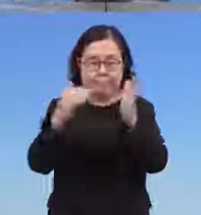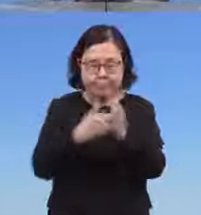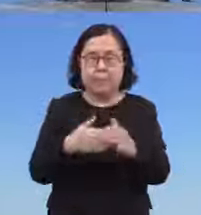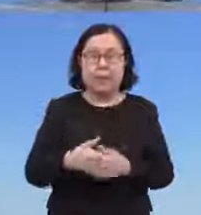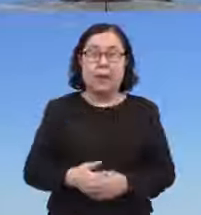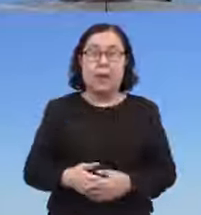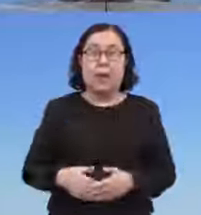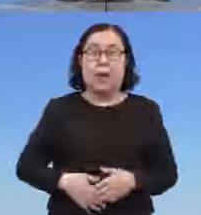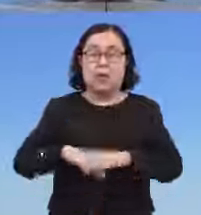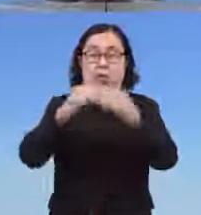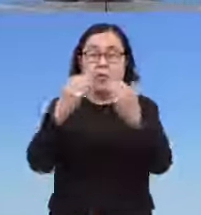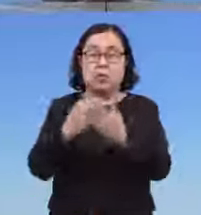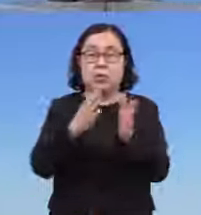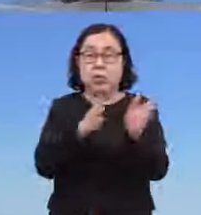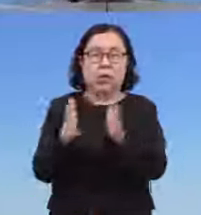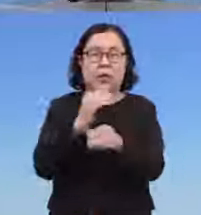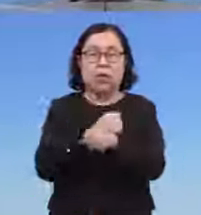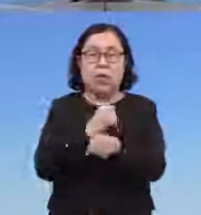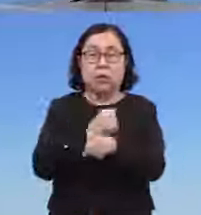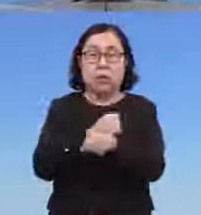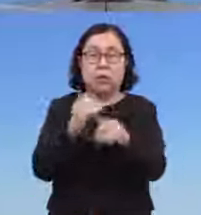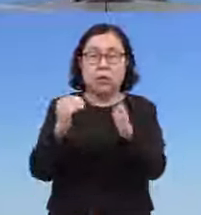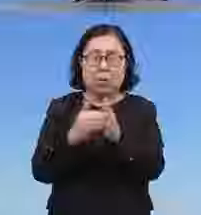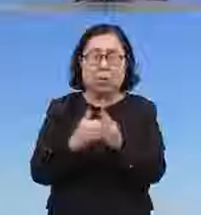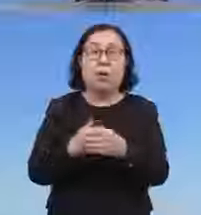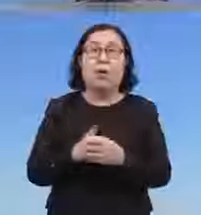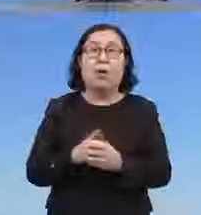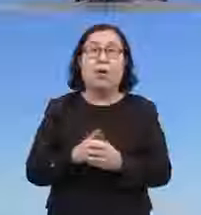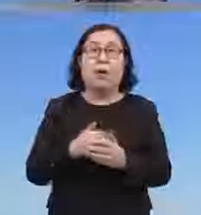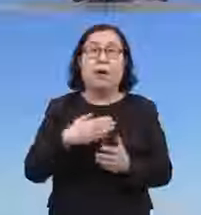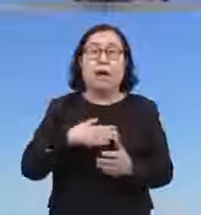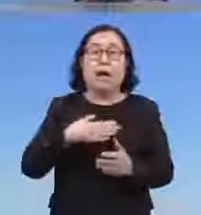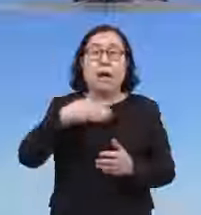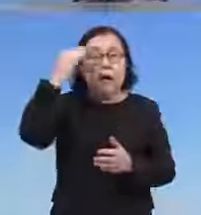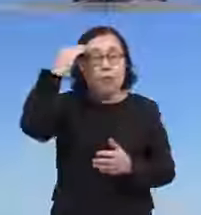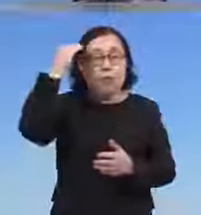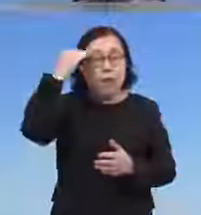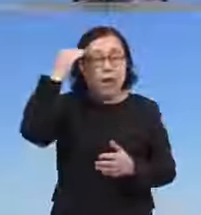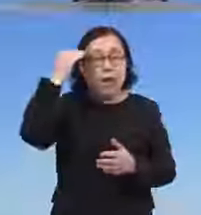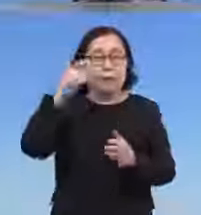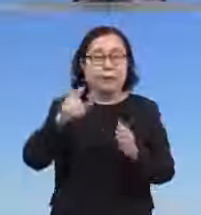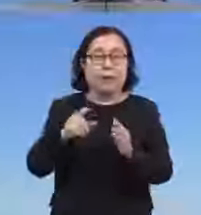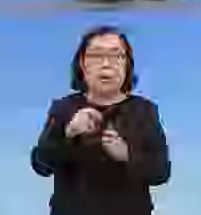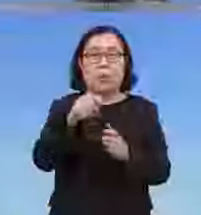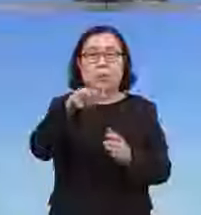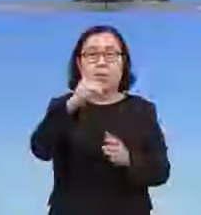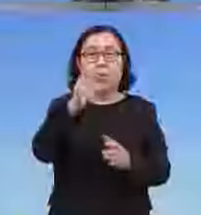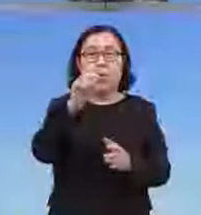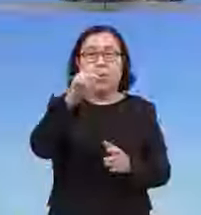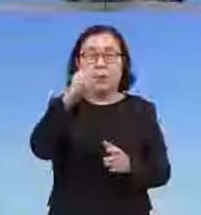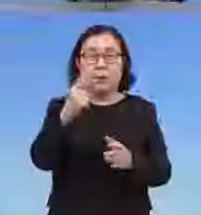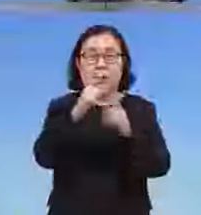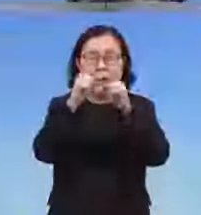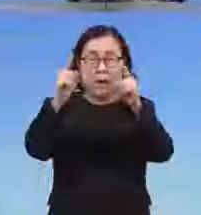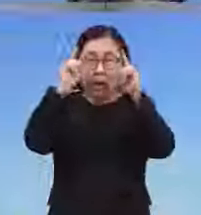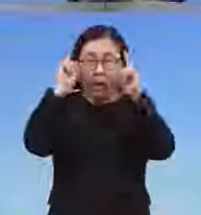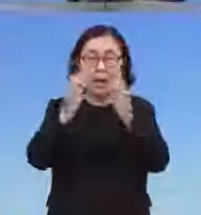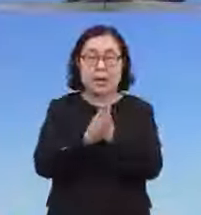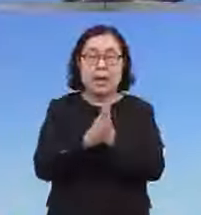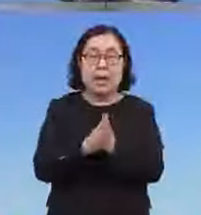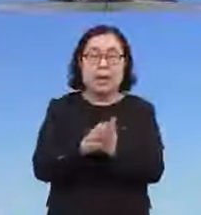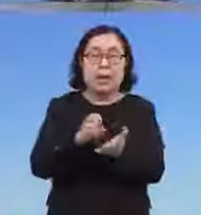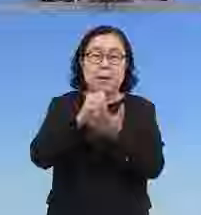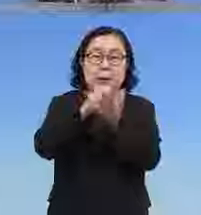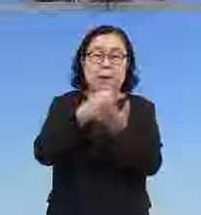다 정리하고 한국의 총신대학 신학대학원에다가 편지를 써서 제가 이런 사람인데 어떻게